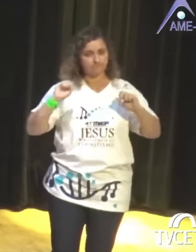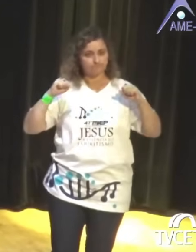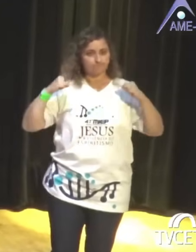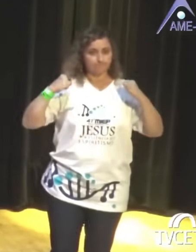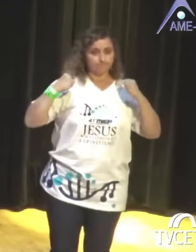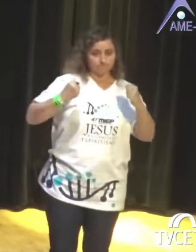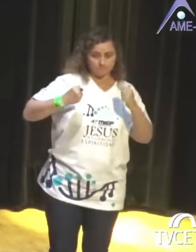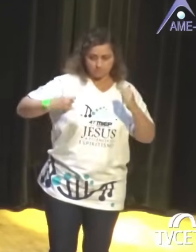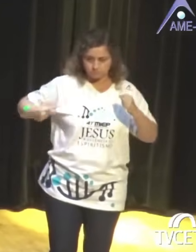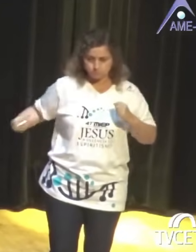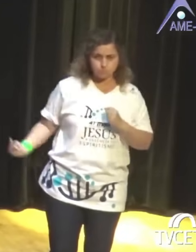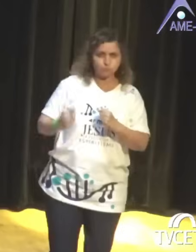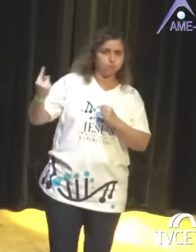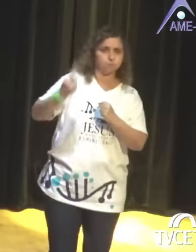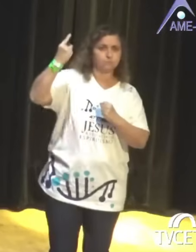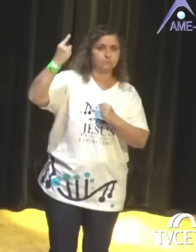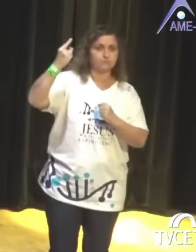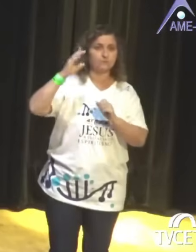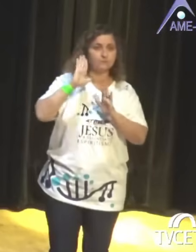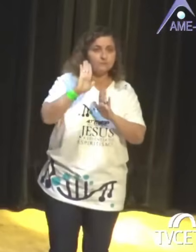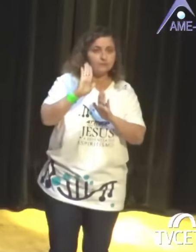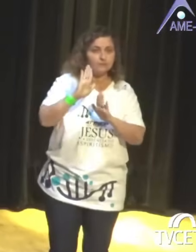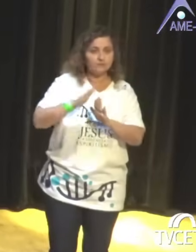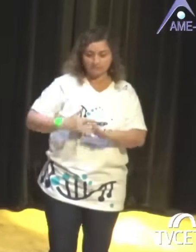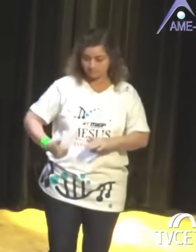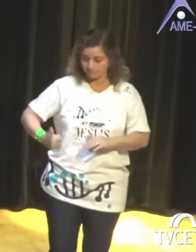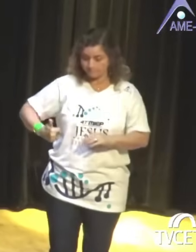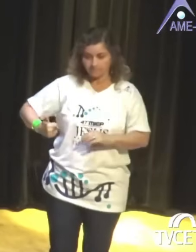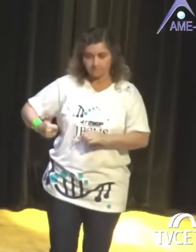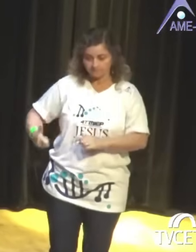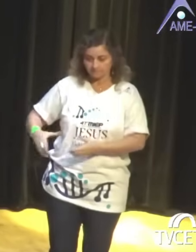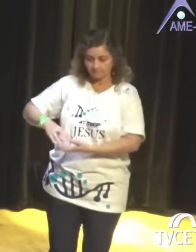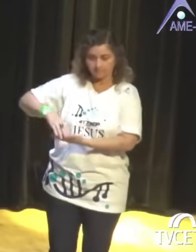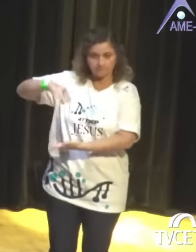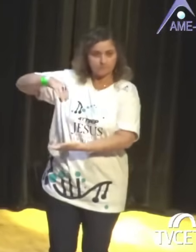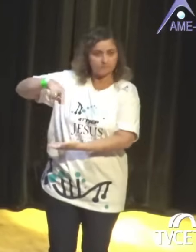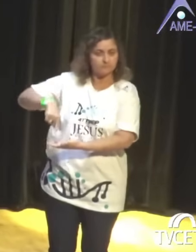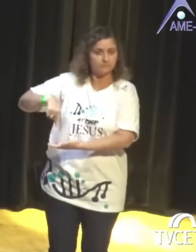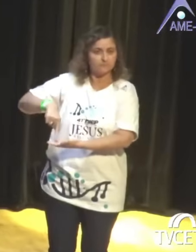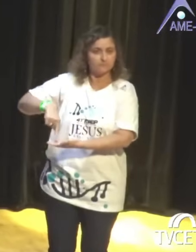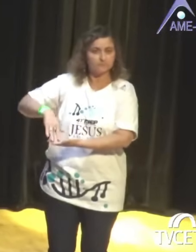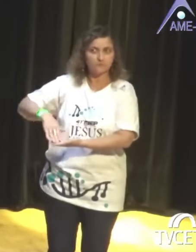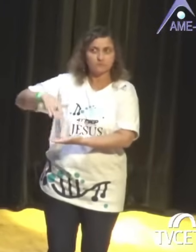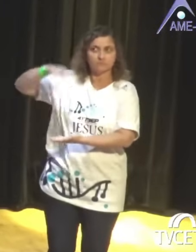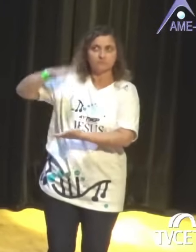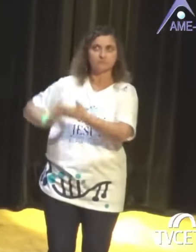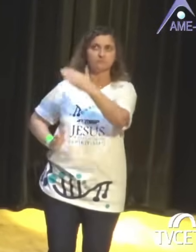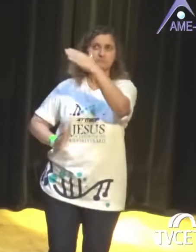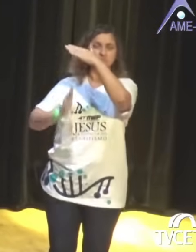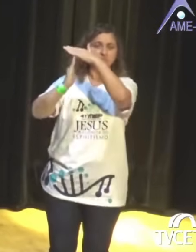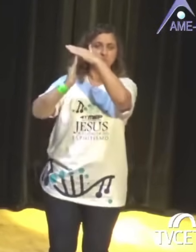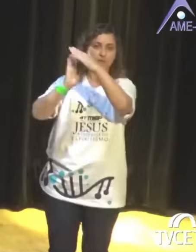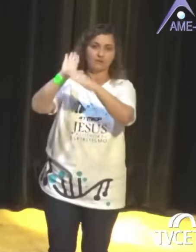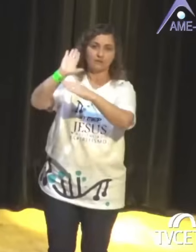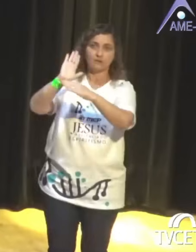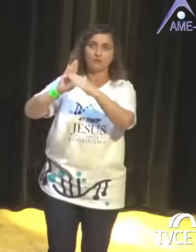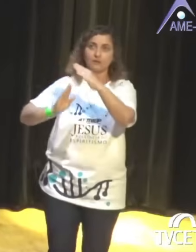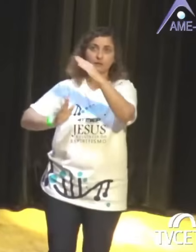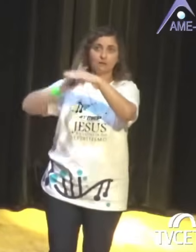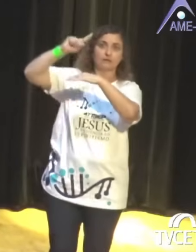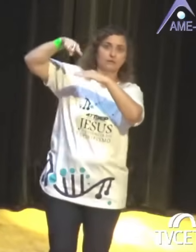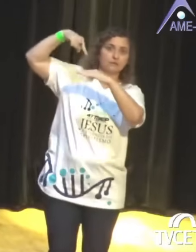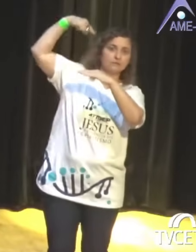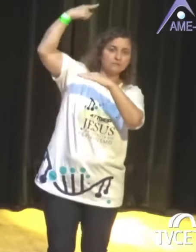Inicial que leva a cápsula até uma determinada altitude Depois